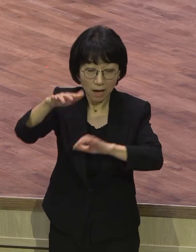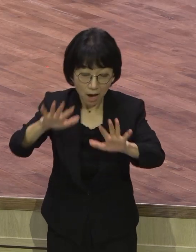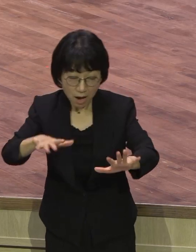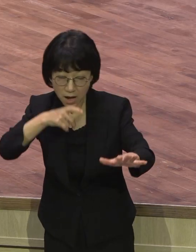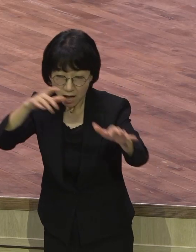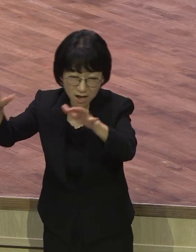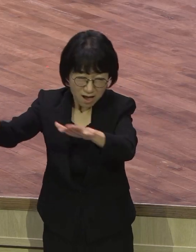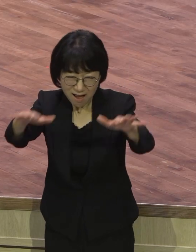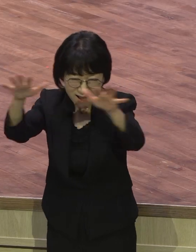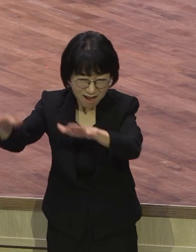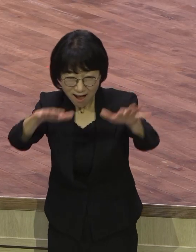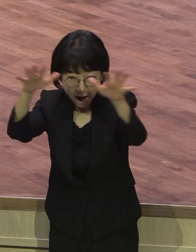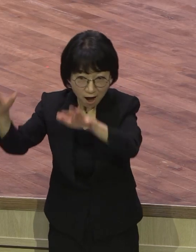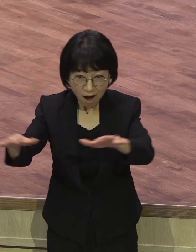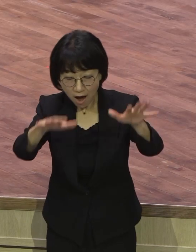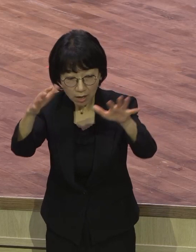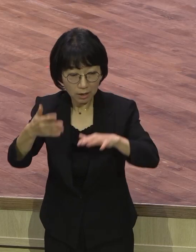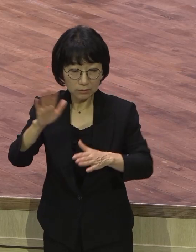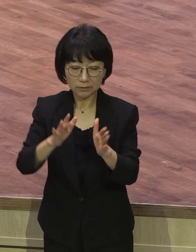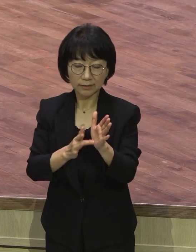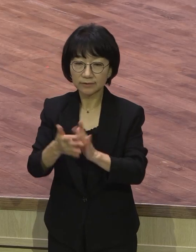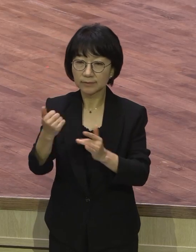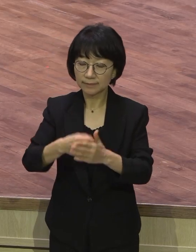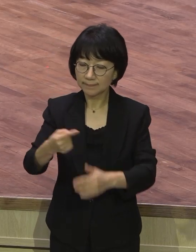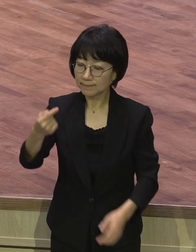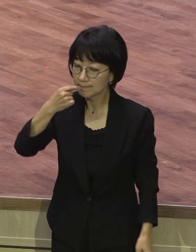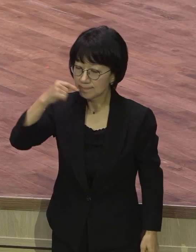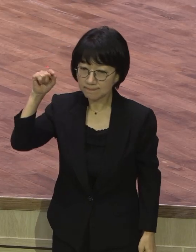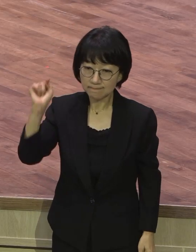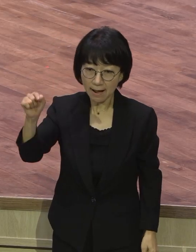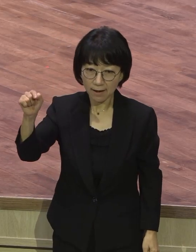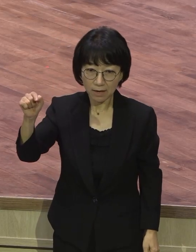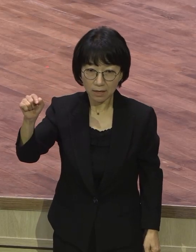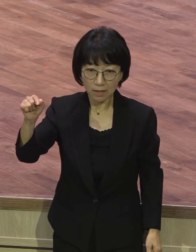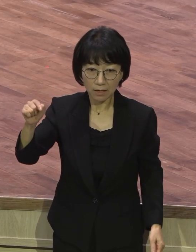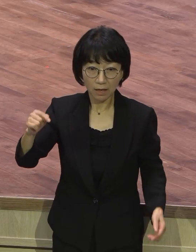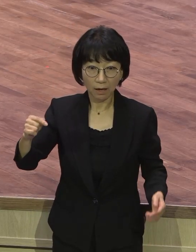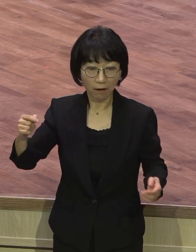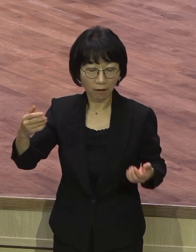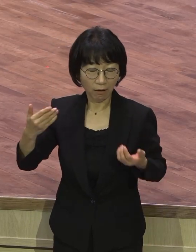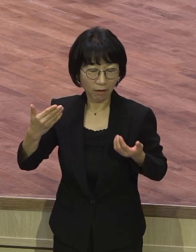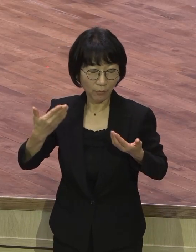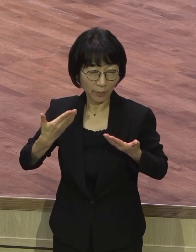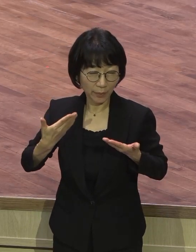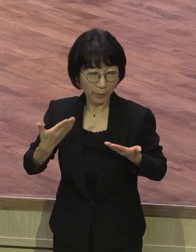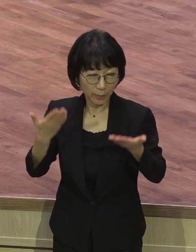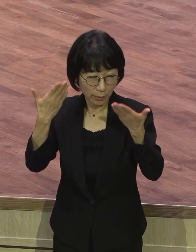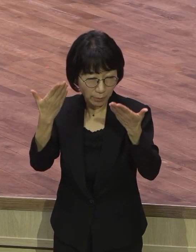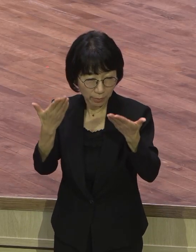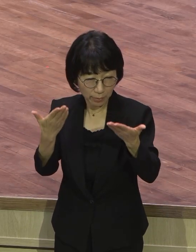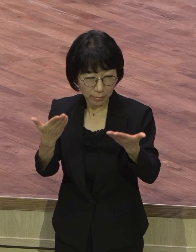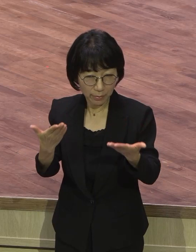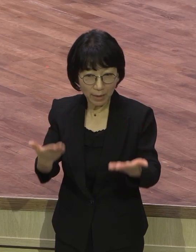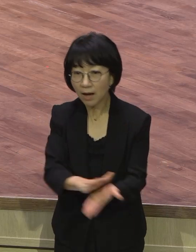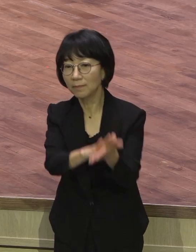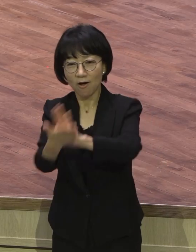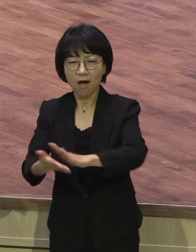예수님의 말씀 한마디에 언제 그랬냐는 뜻이 잔잔해졌다